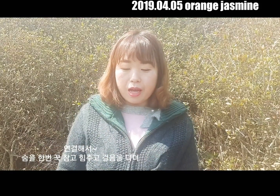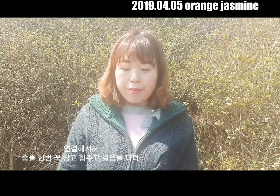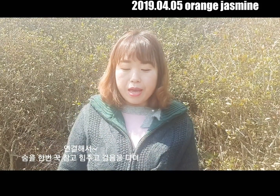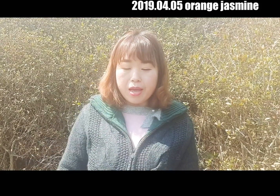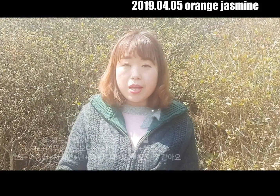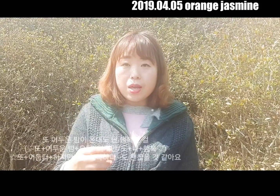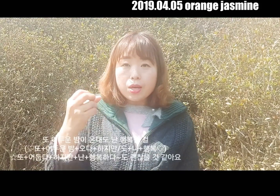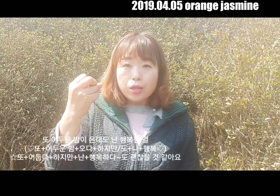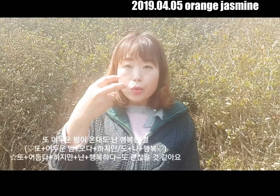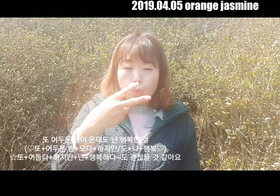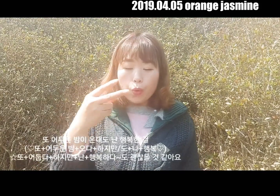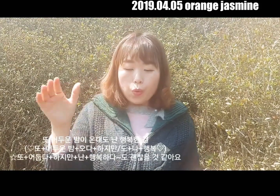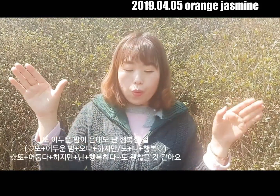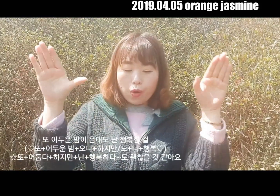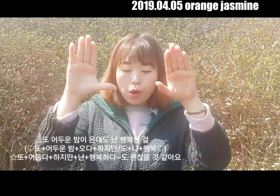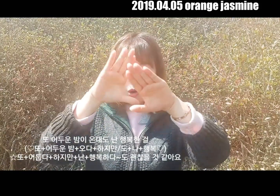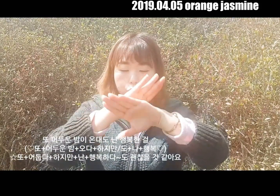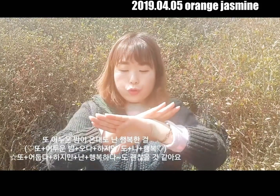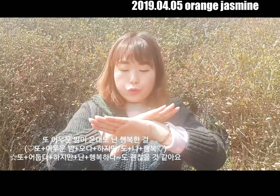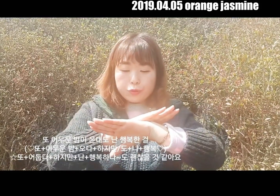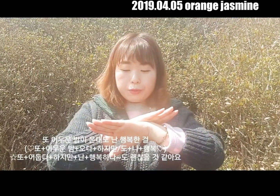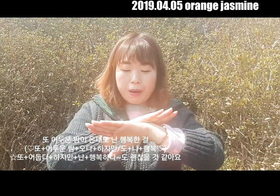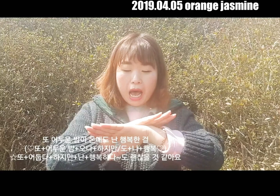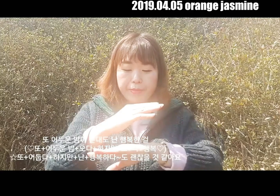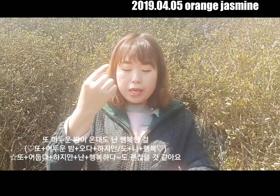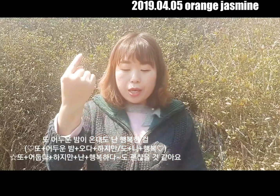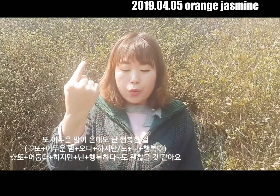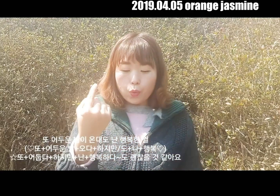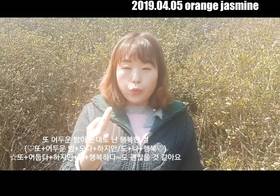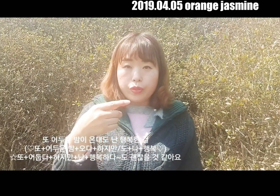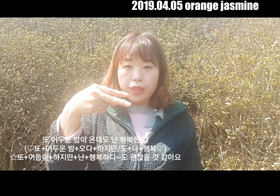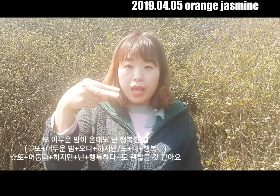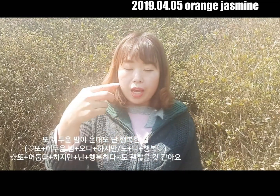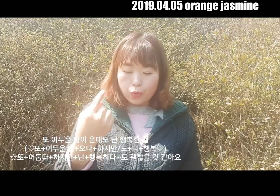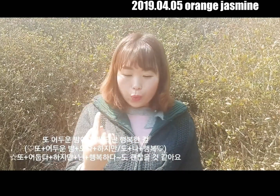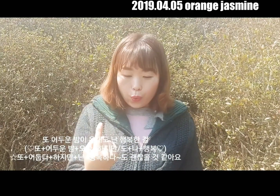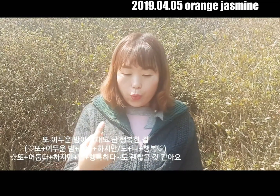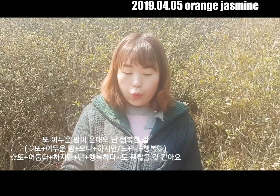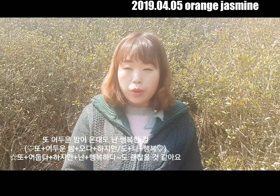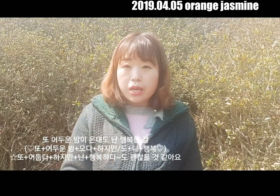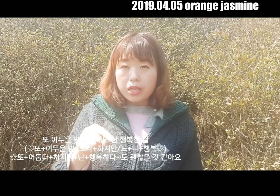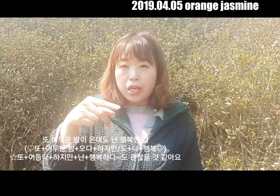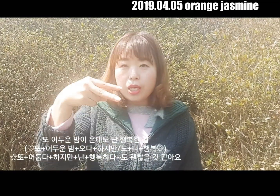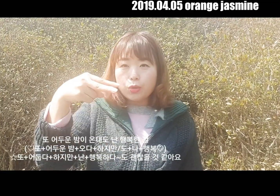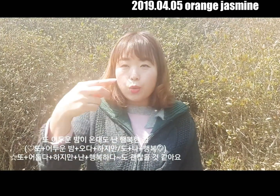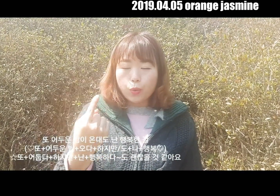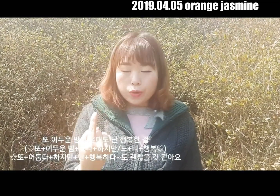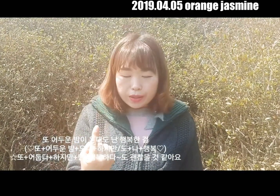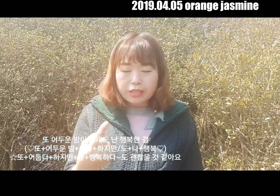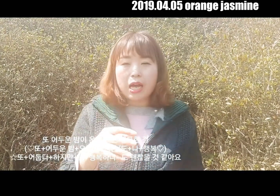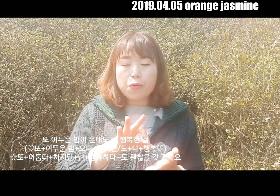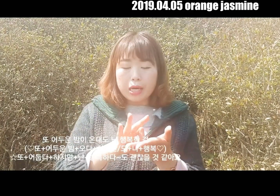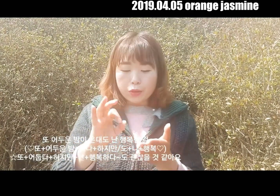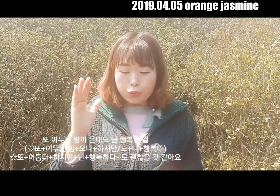그 다음에 또 어두운 밤이 온대도 이 도를